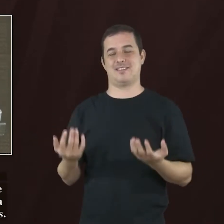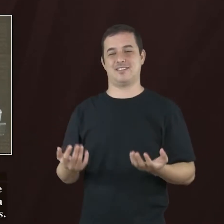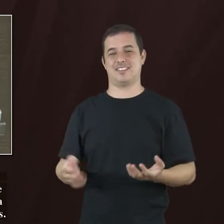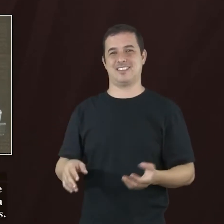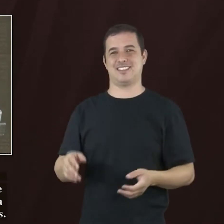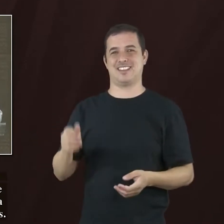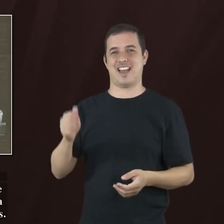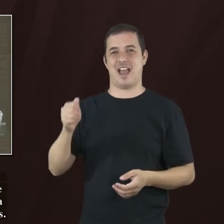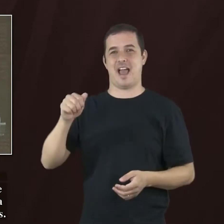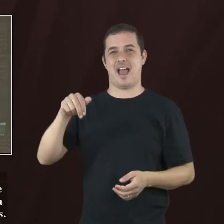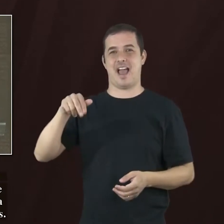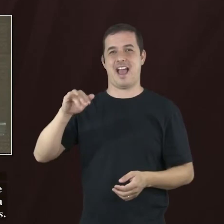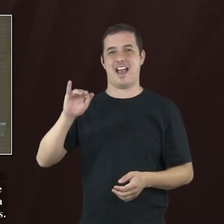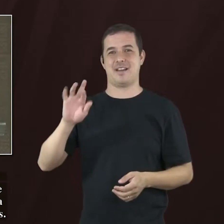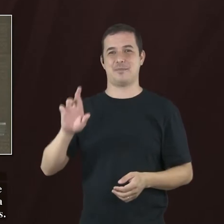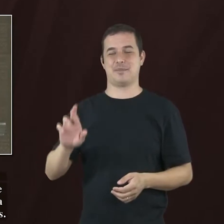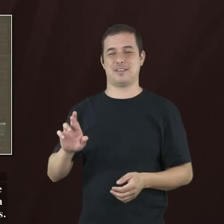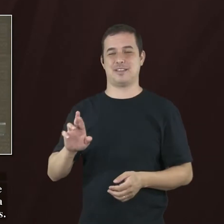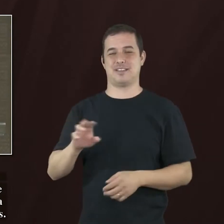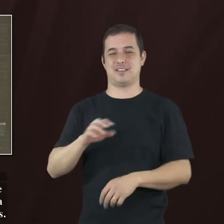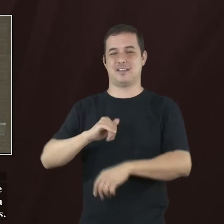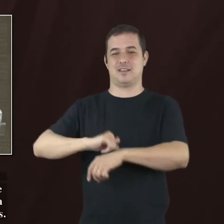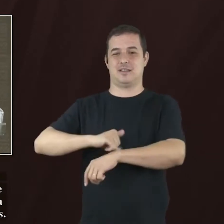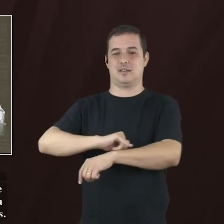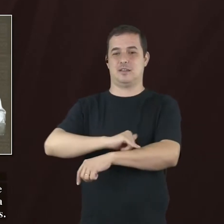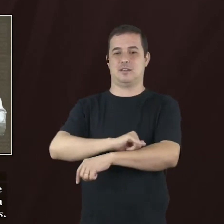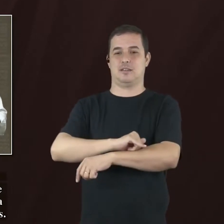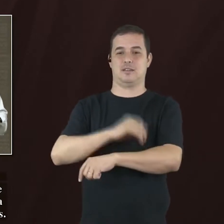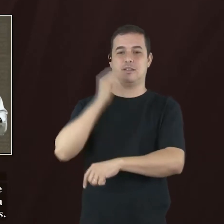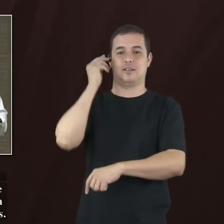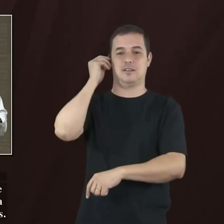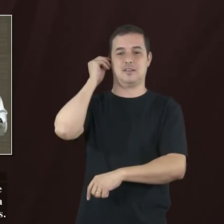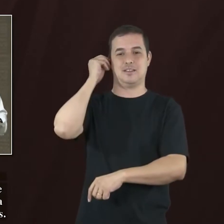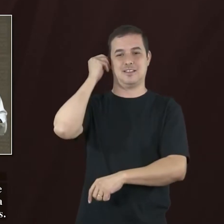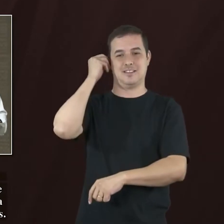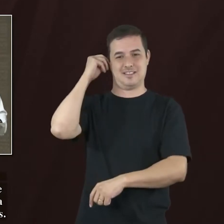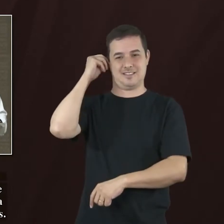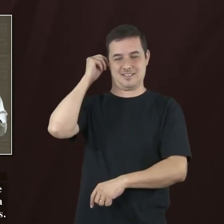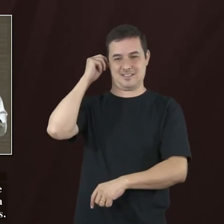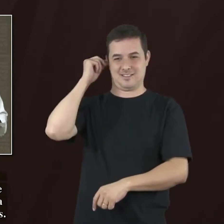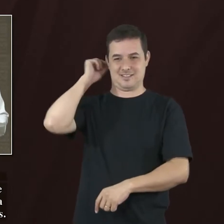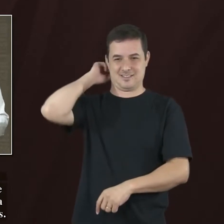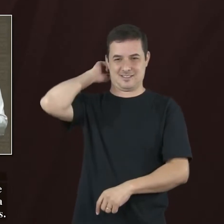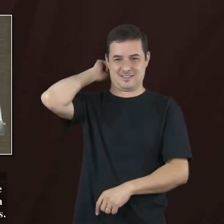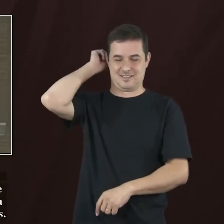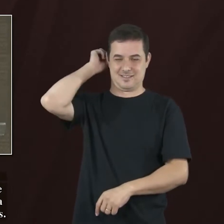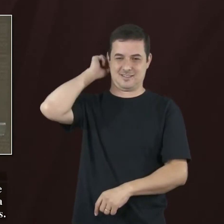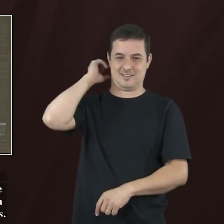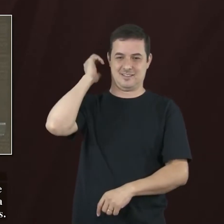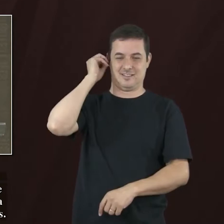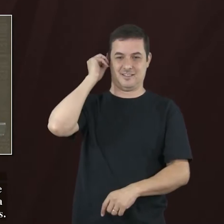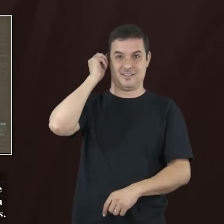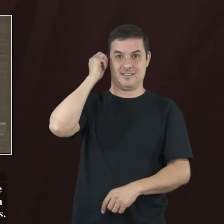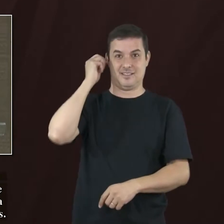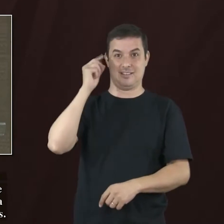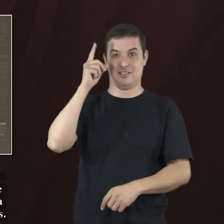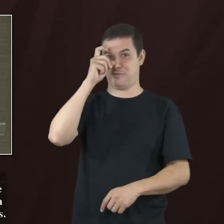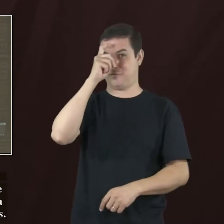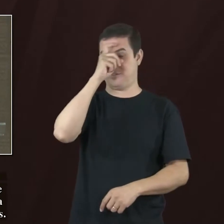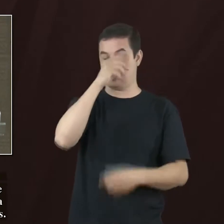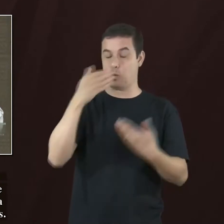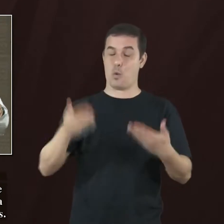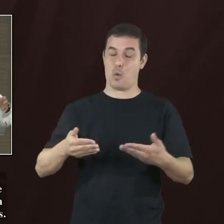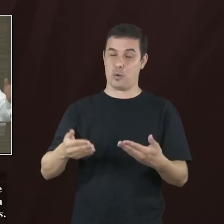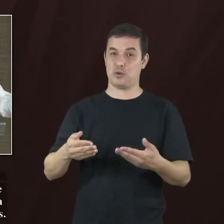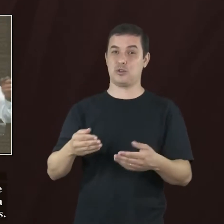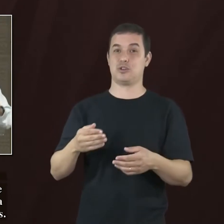Ami, nunca foi assim, né? Você anda carregando um saco de batata de 60 quilos, né? Então, graças a